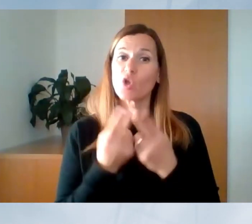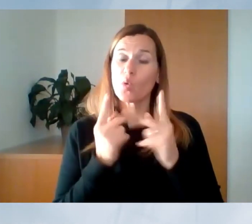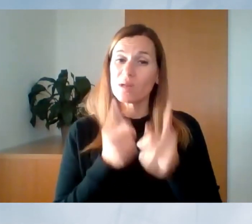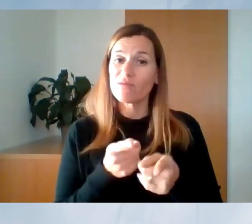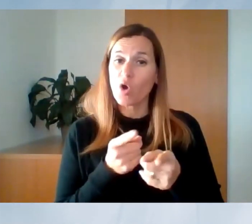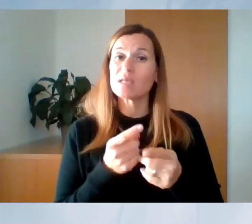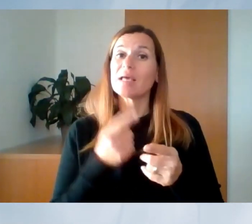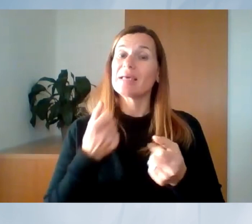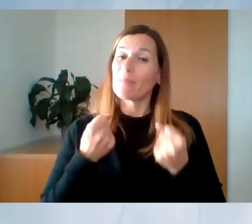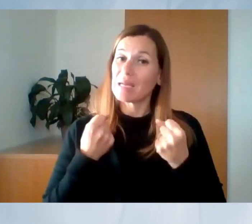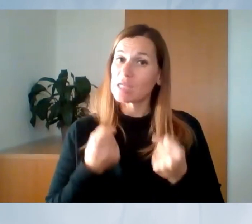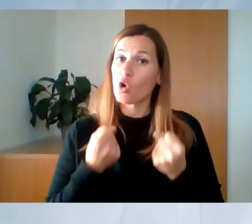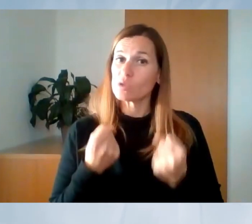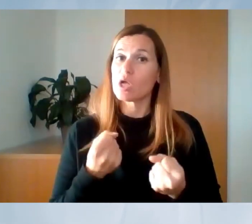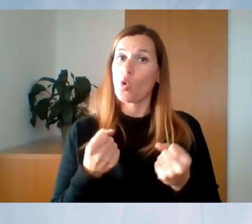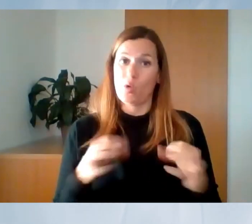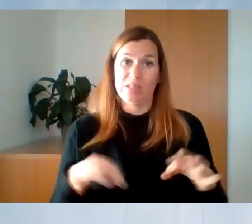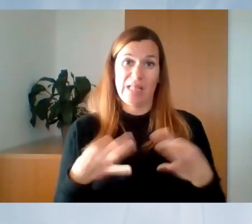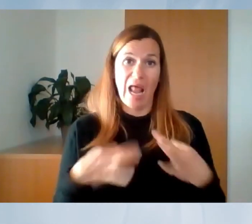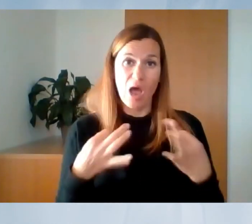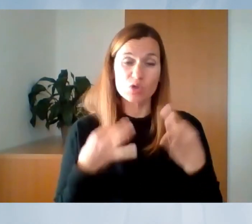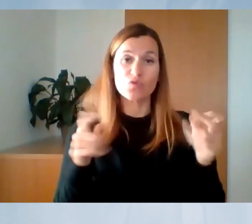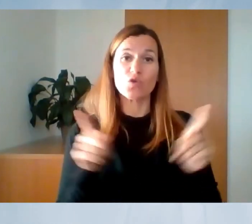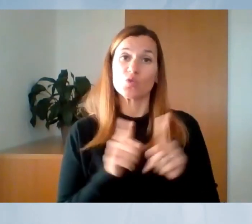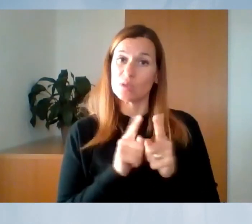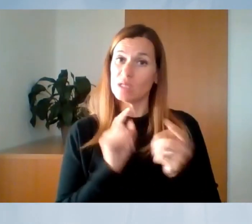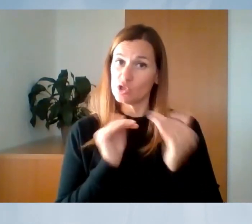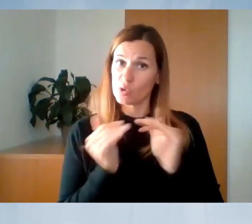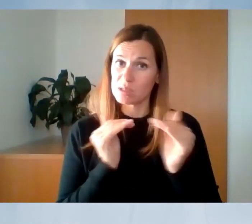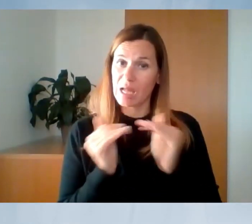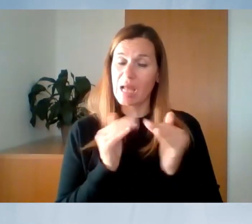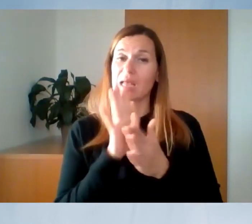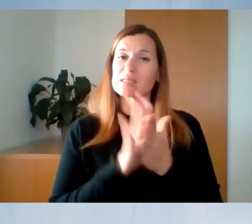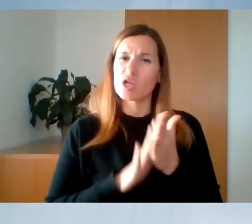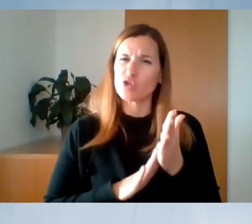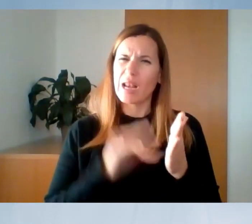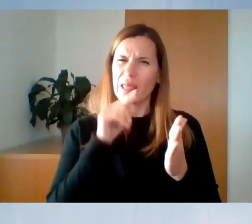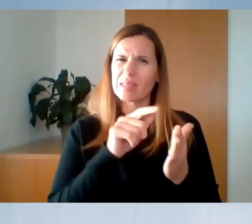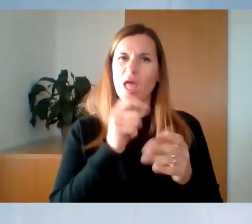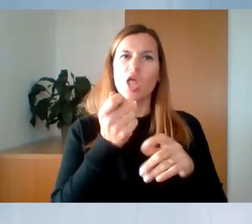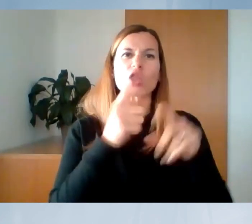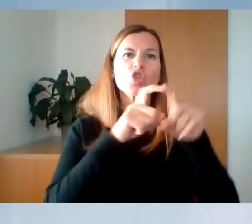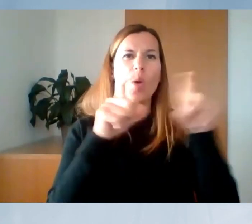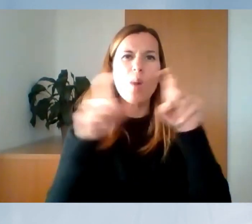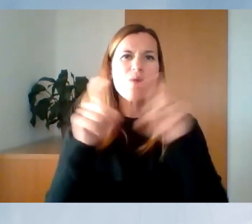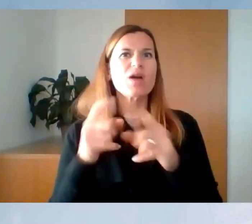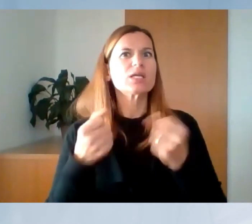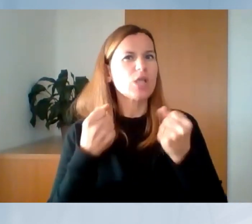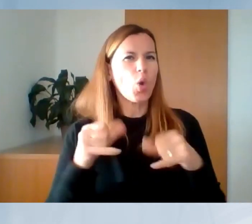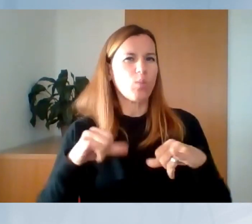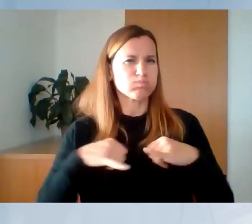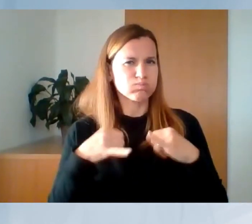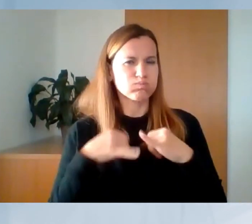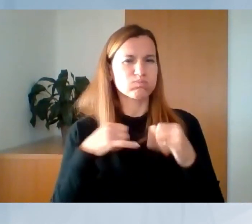vojni, je pa zelo zdravstvo, pa tudi sociala, je začela pa te domove